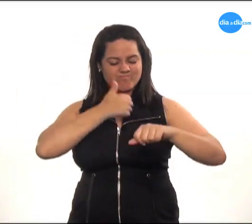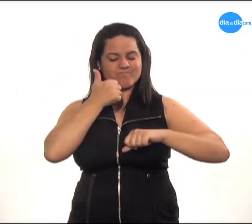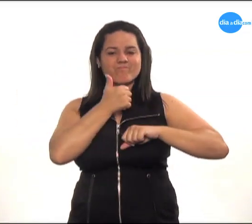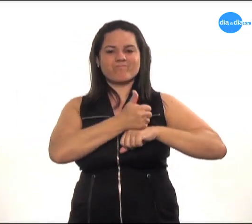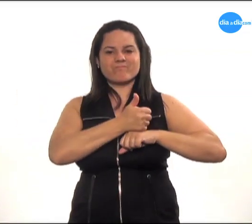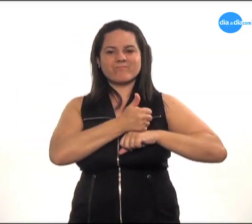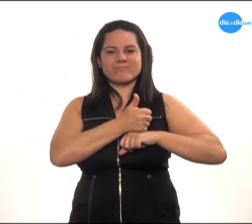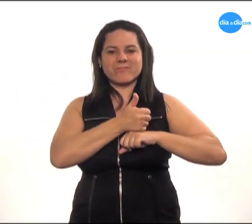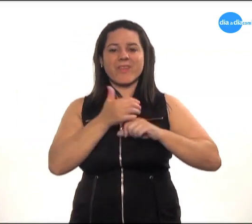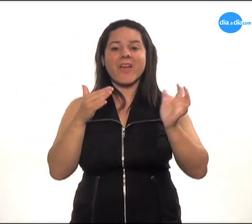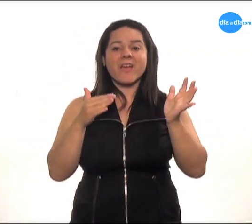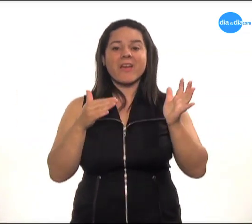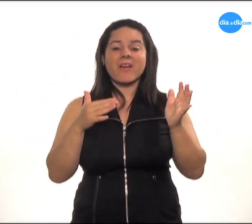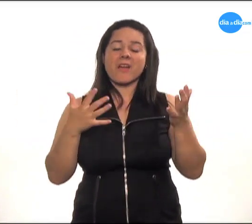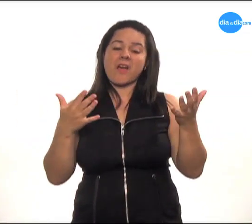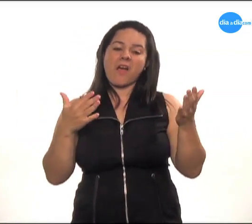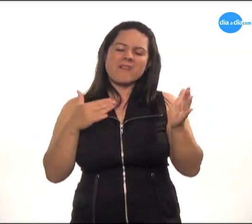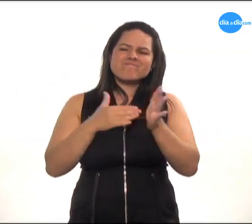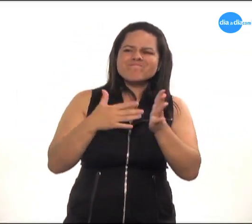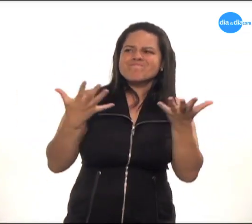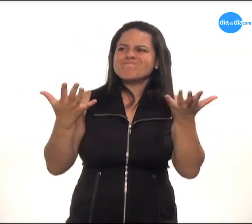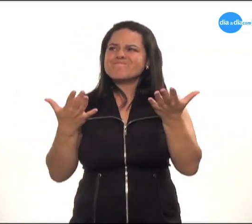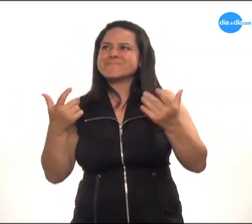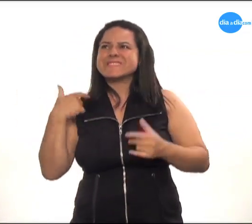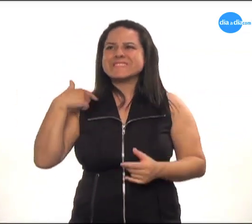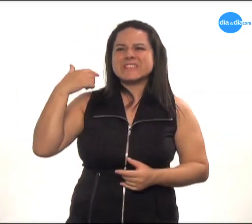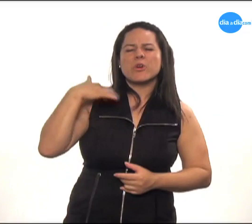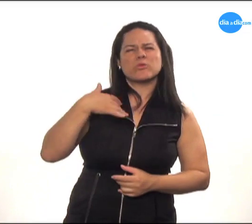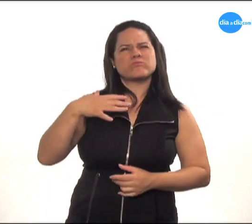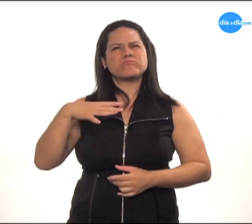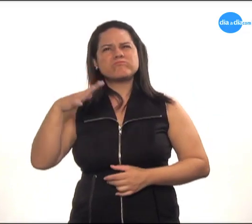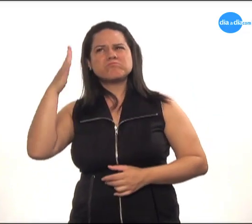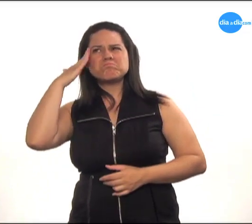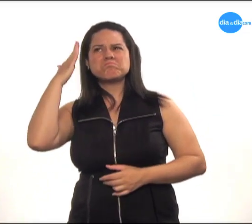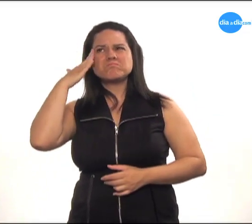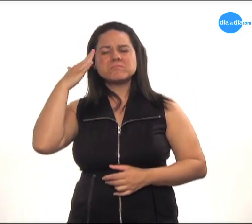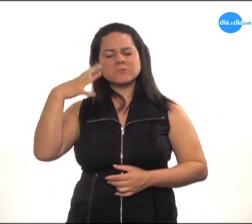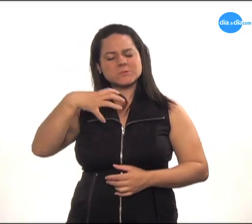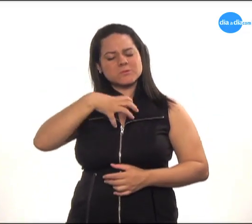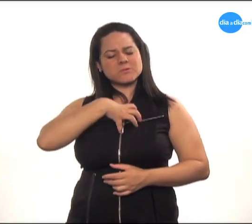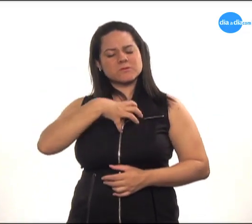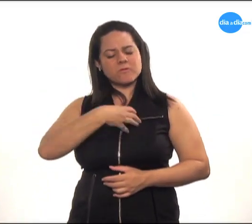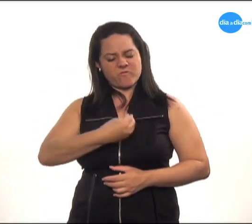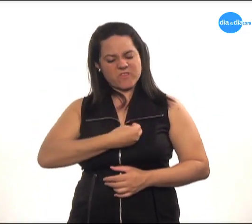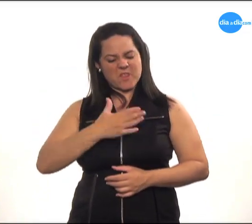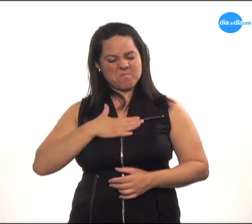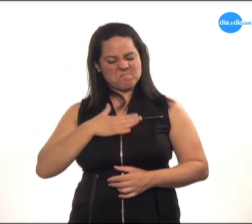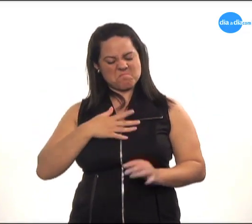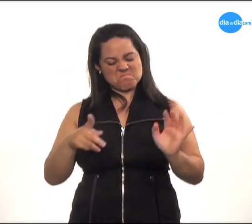Jesus, até hoje eu tenho ouvido as vozes do meu coração e da minha alma. Eu tenho vivido do meu